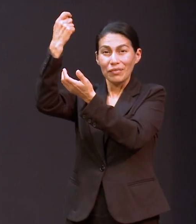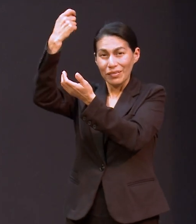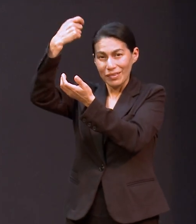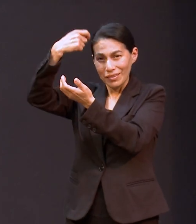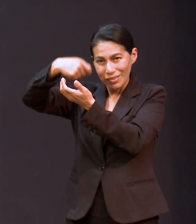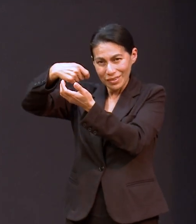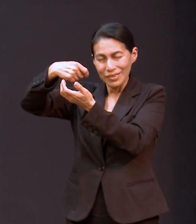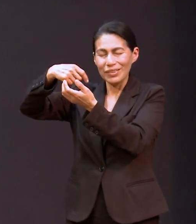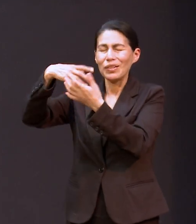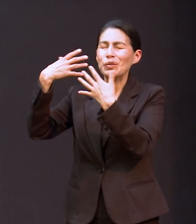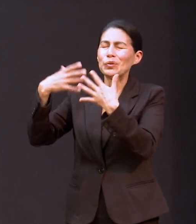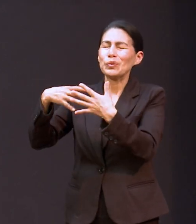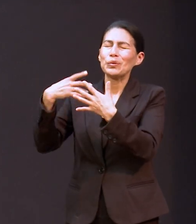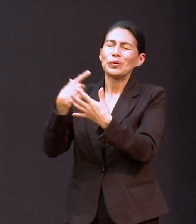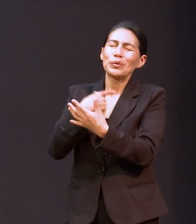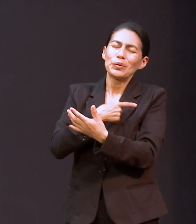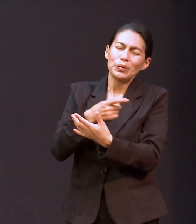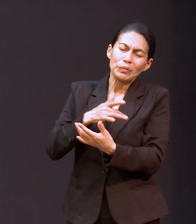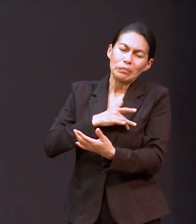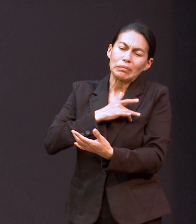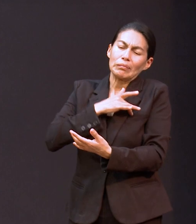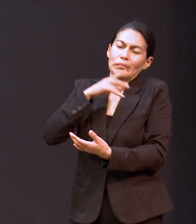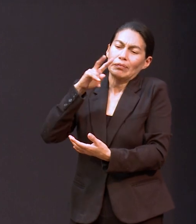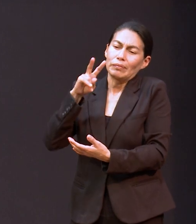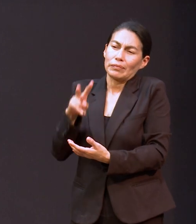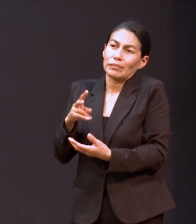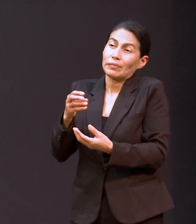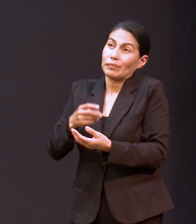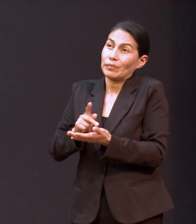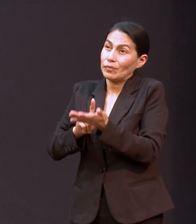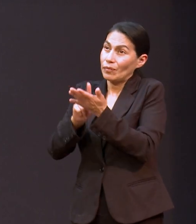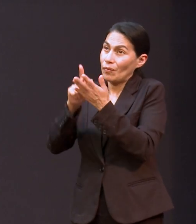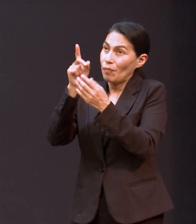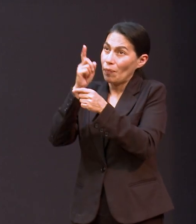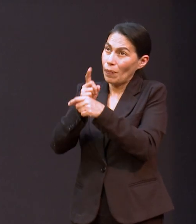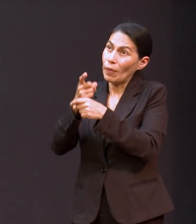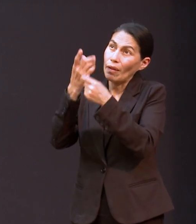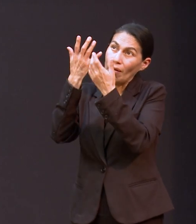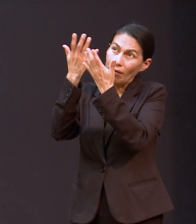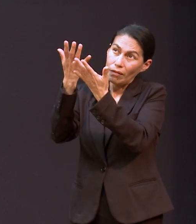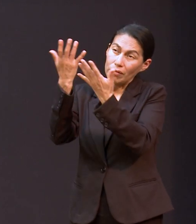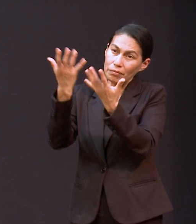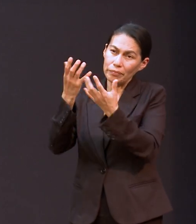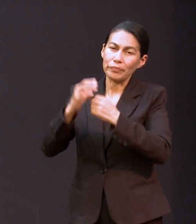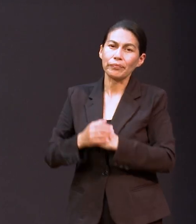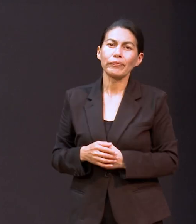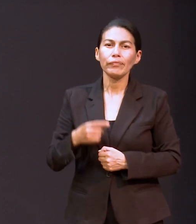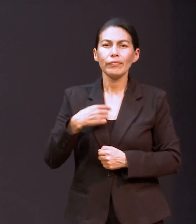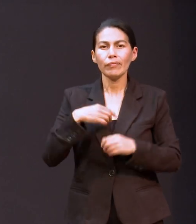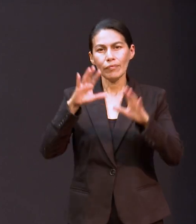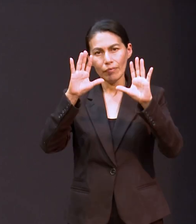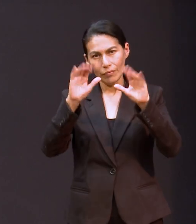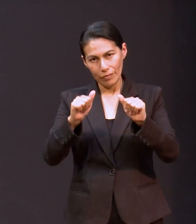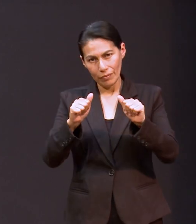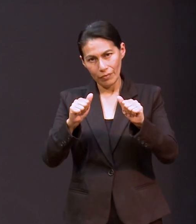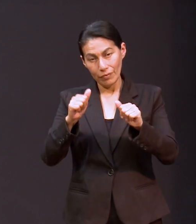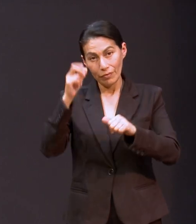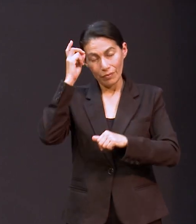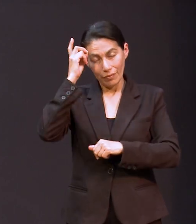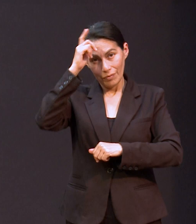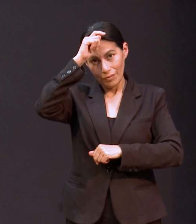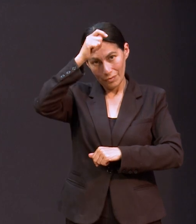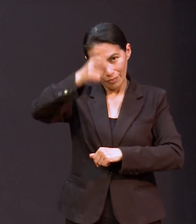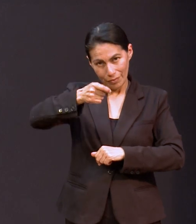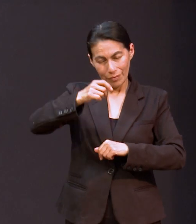tu vida cuando lo hagas de corazón rendido a su voluntad yo me despido con la bendición que